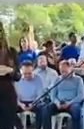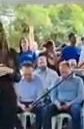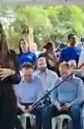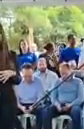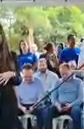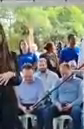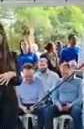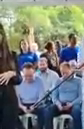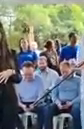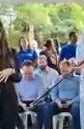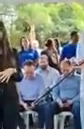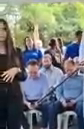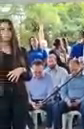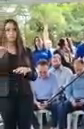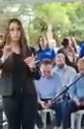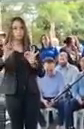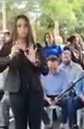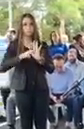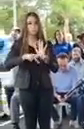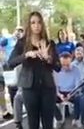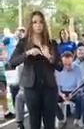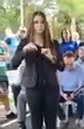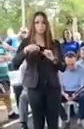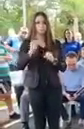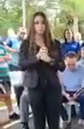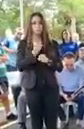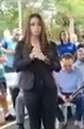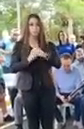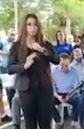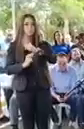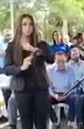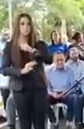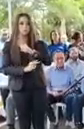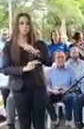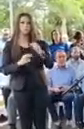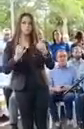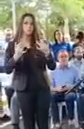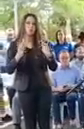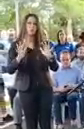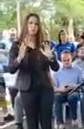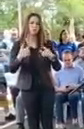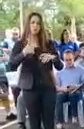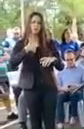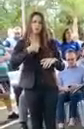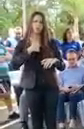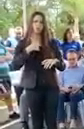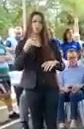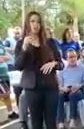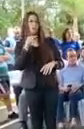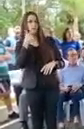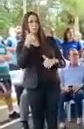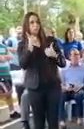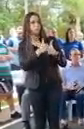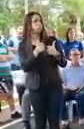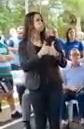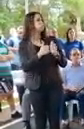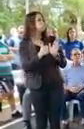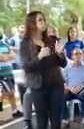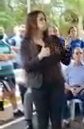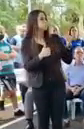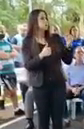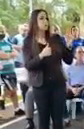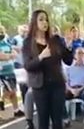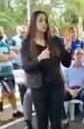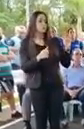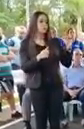estava planejando essa obra, eu falei, olha, a Getúlio Vargas está aí, e o Belvedere está